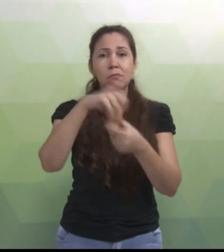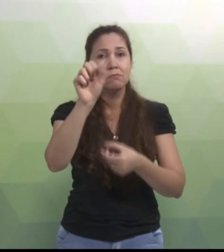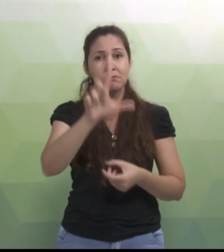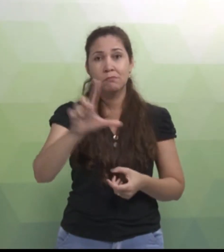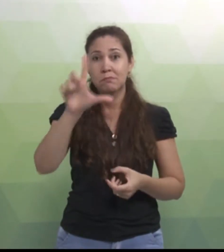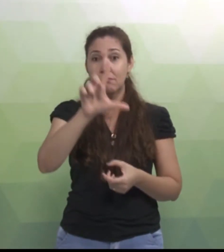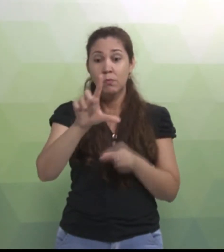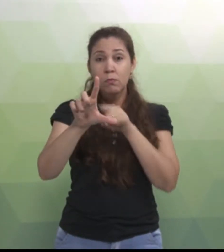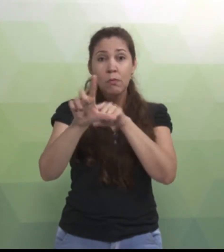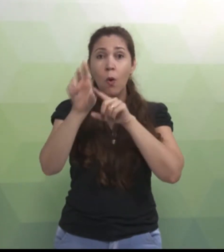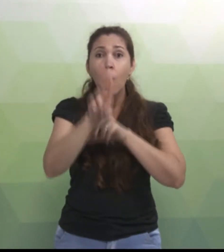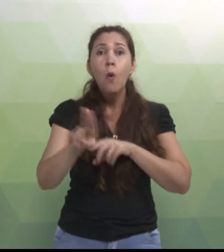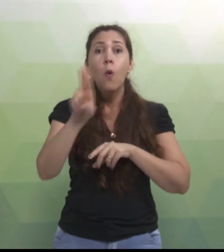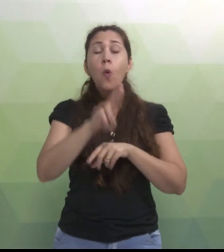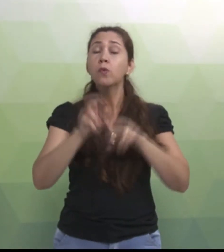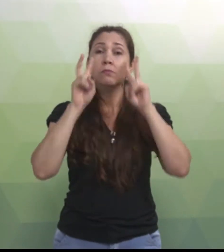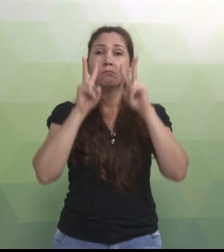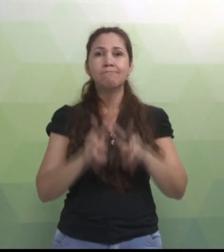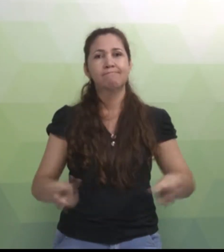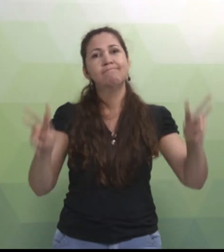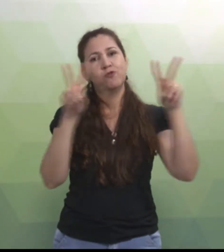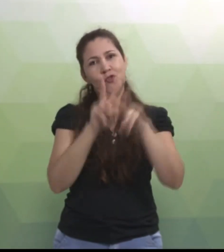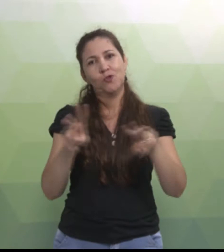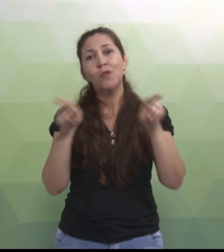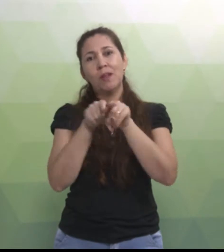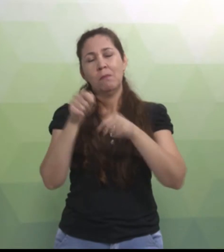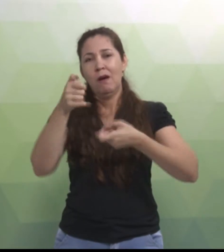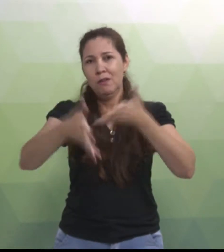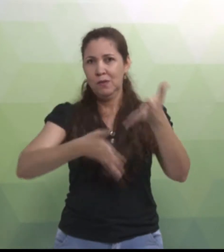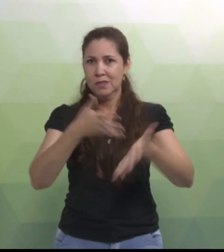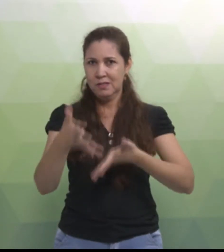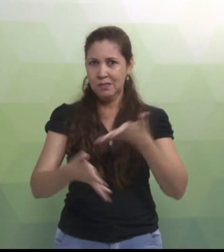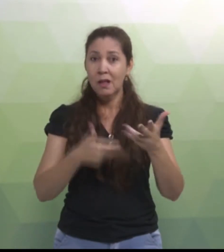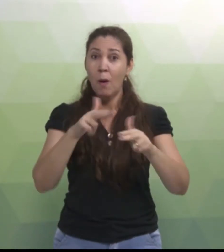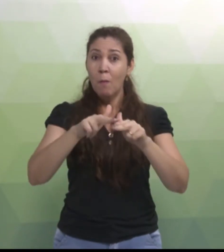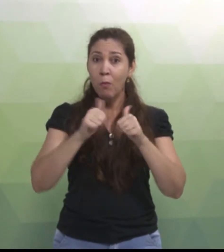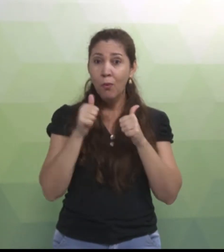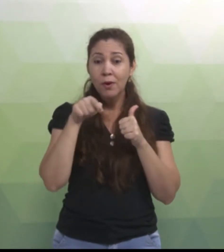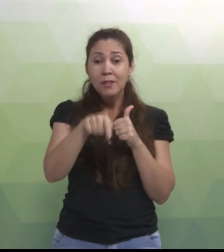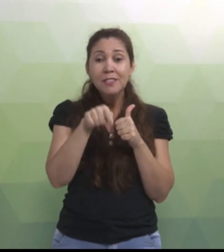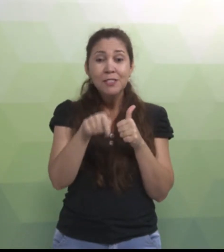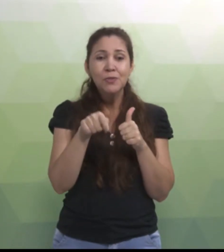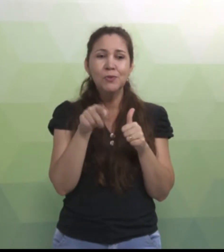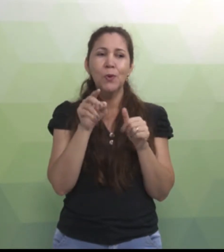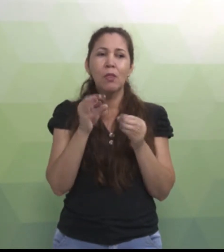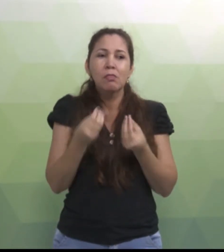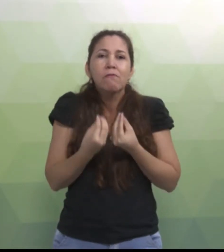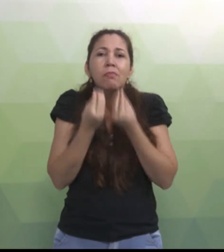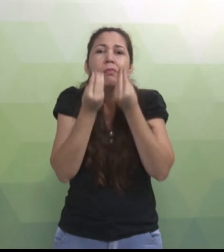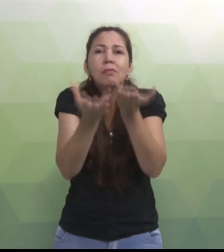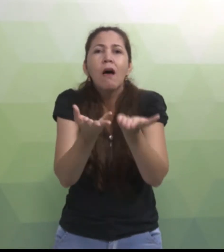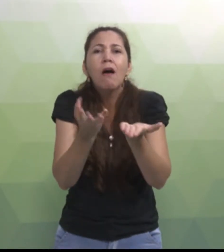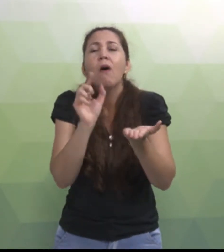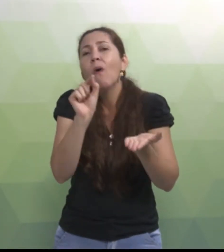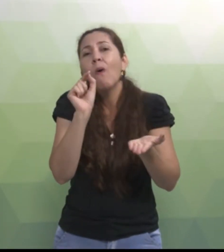relacionadas aos surdos. Então, é a literatura surda. Então, ela proporciona experiências